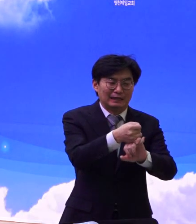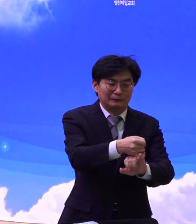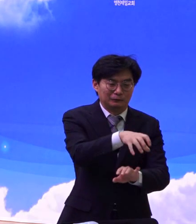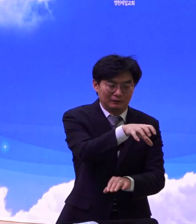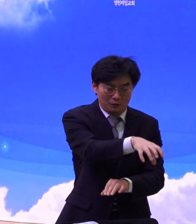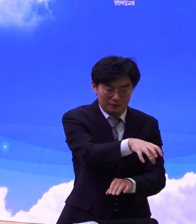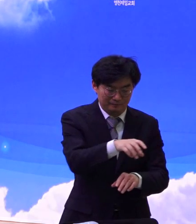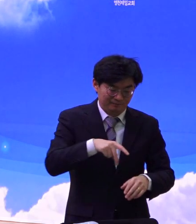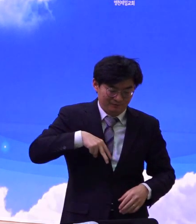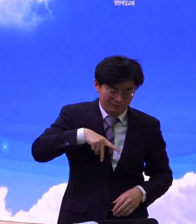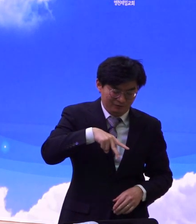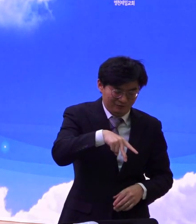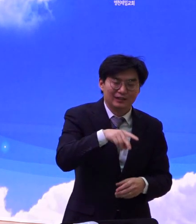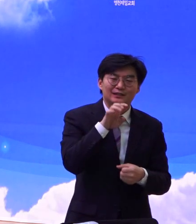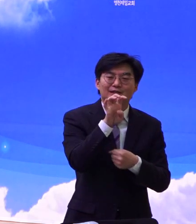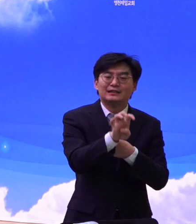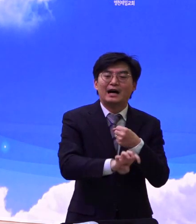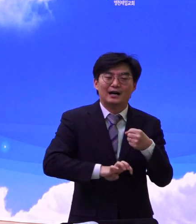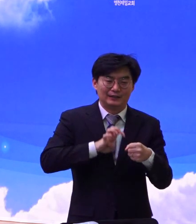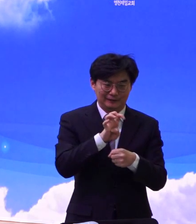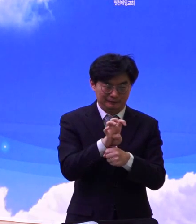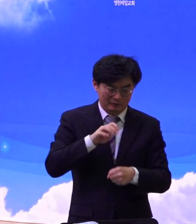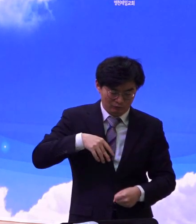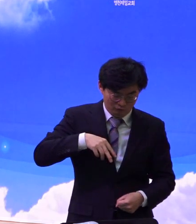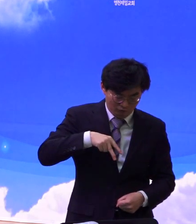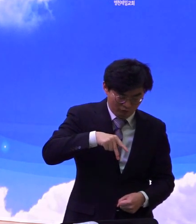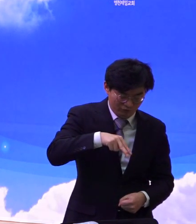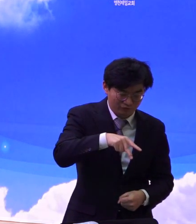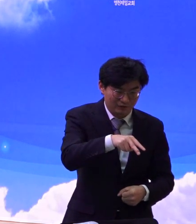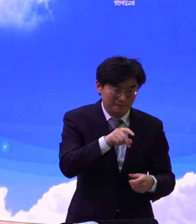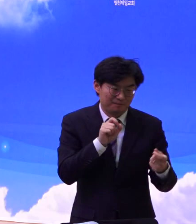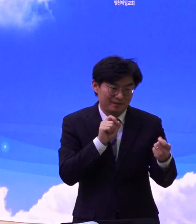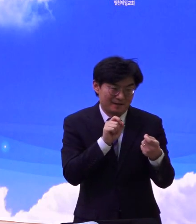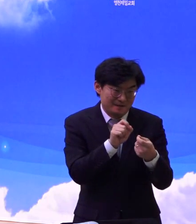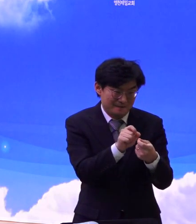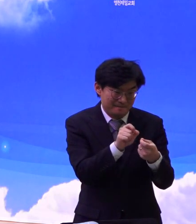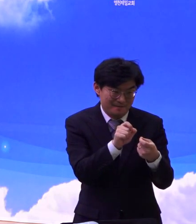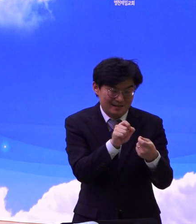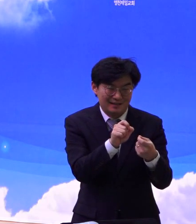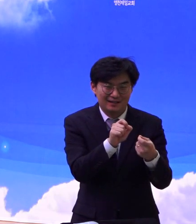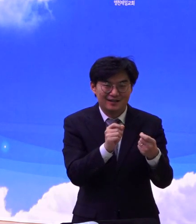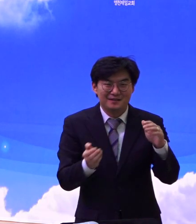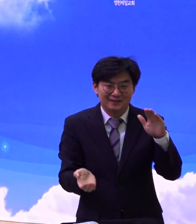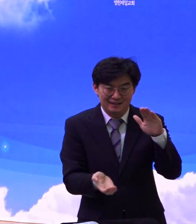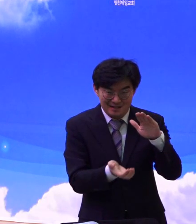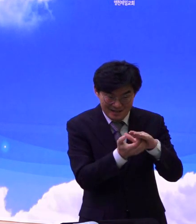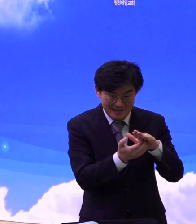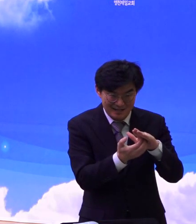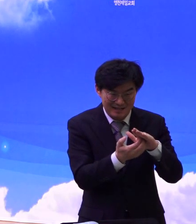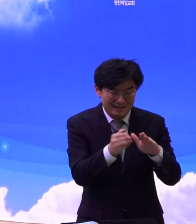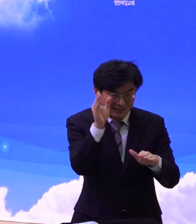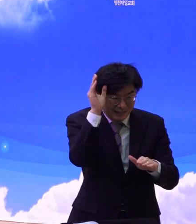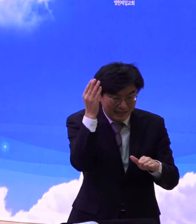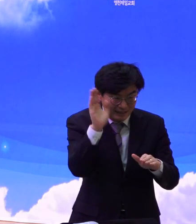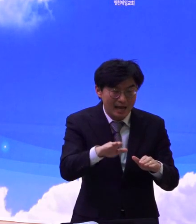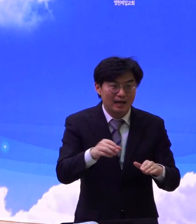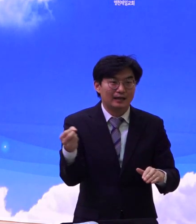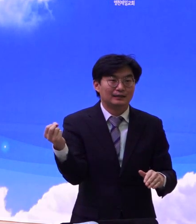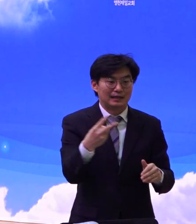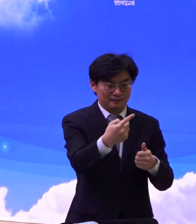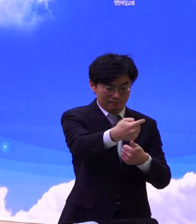가까이 걸었고 이제 코앞에 약속의 땅을 두고 있는데 또 그 길을 우회해서 힘들고 어려운 길로 가야 하는